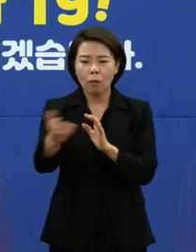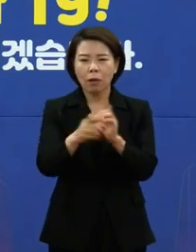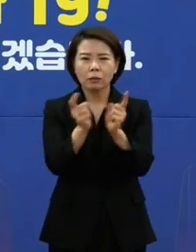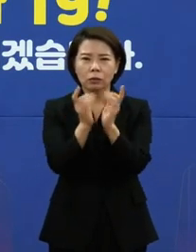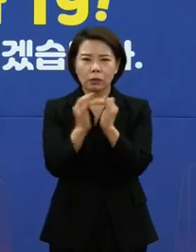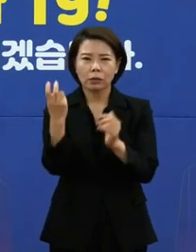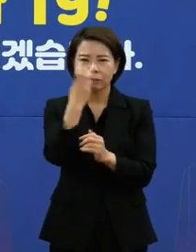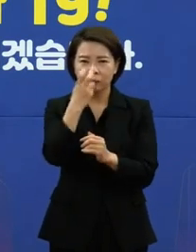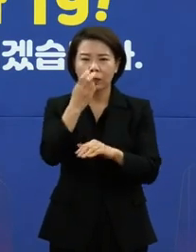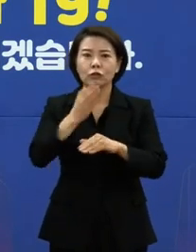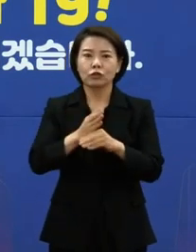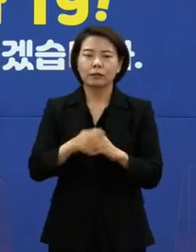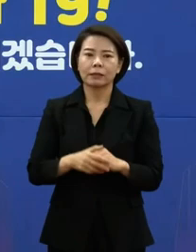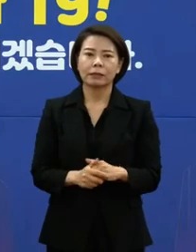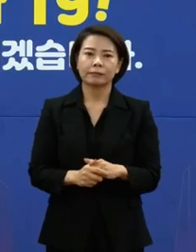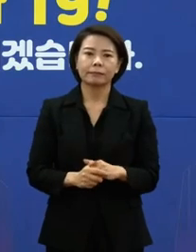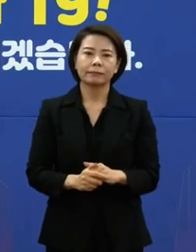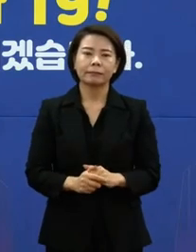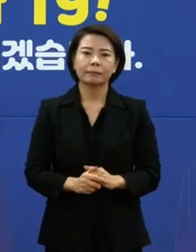파악 중입니다.